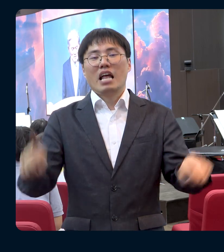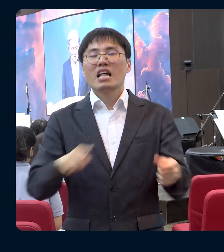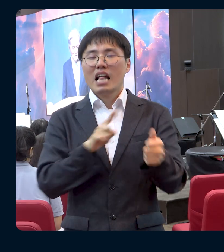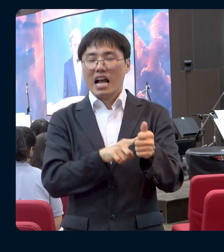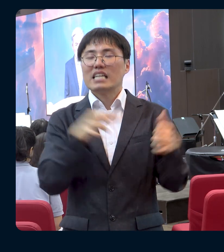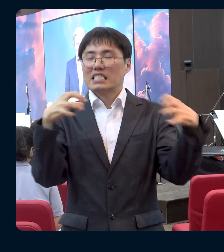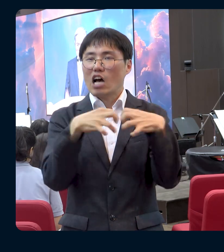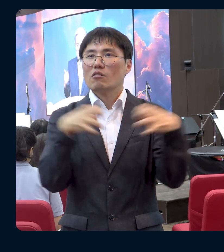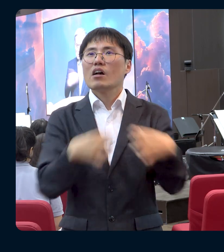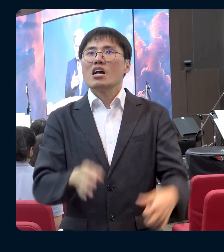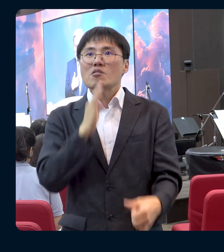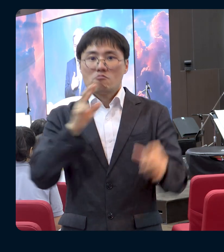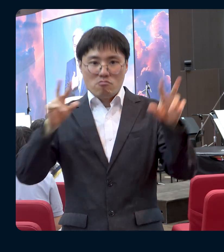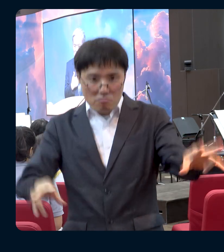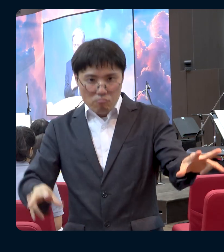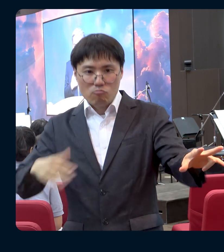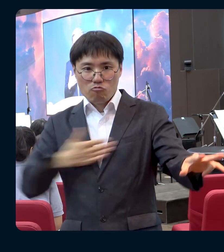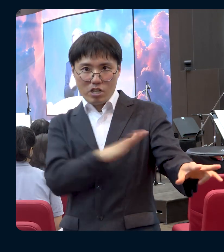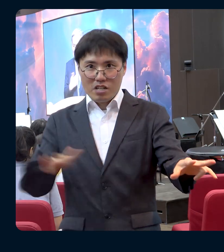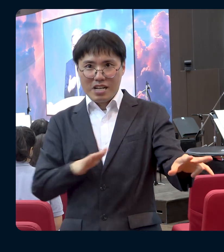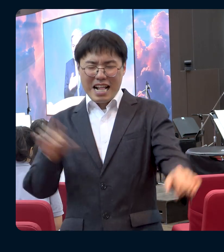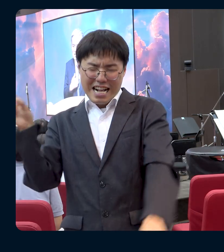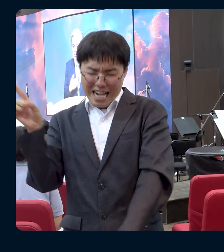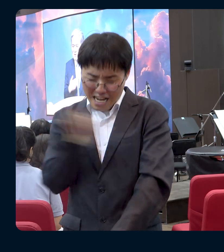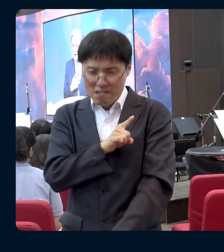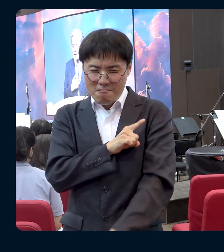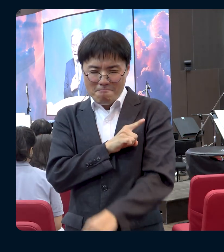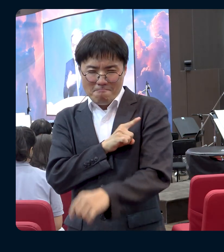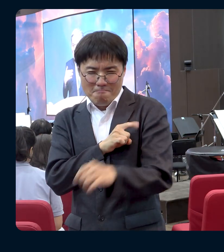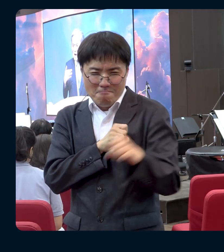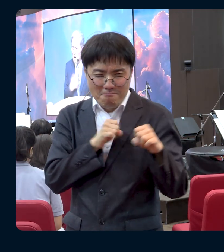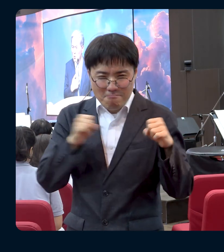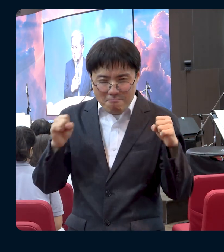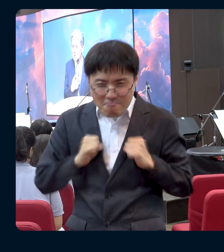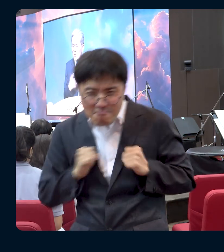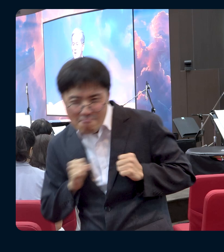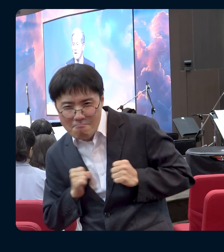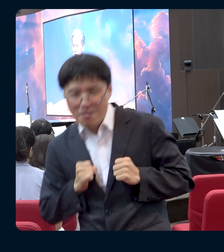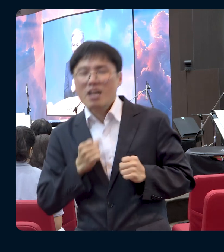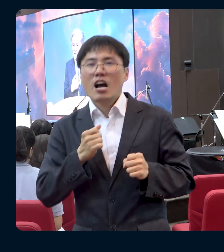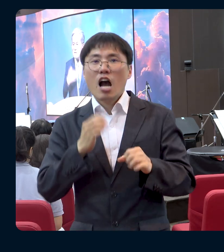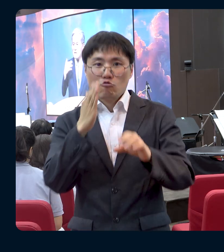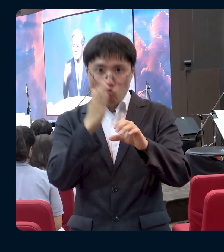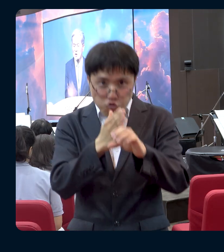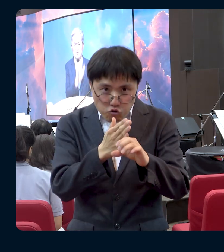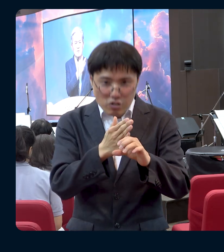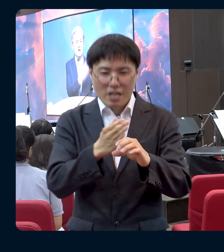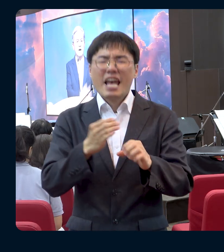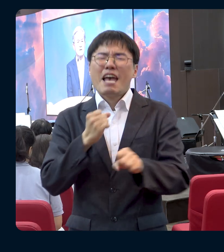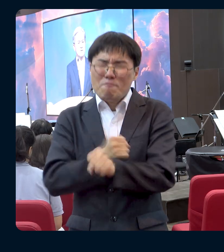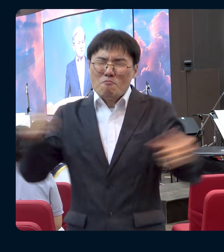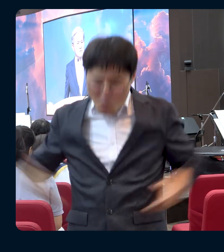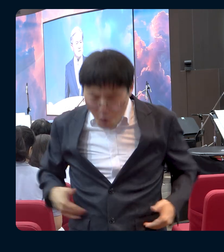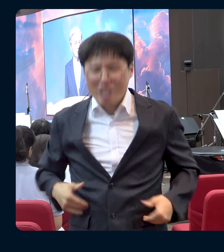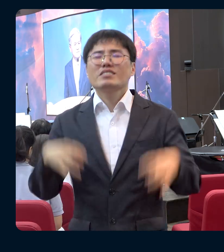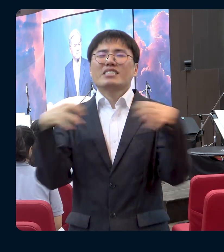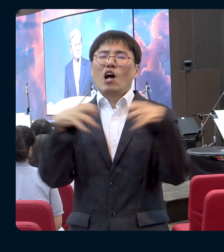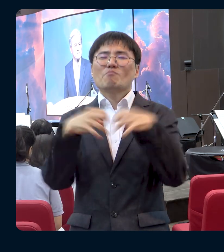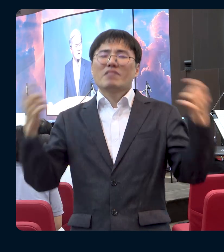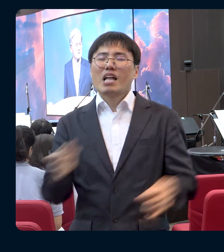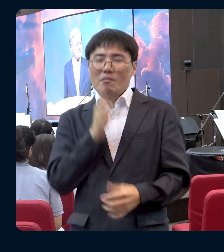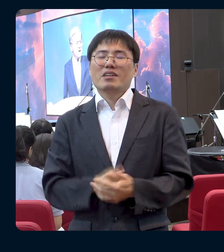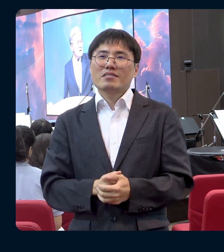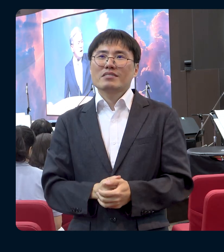엘리야의 싸움은요, 바로 지금 우리가 가장 치열하게 하고 있고 해야 하는 싸움이었다 하는